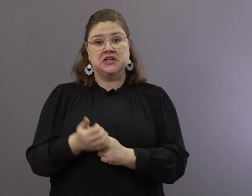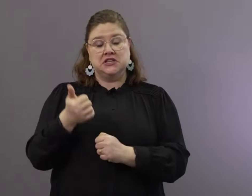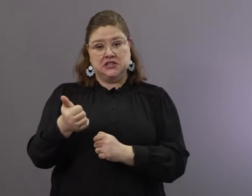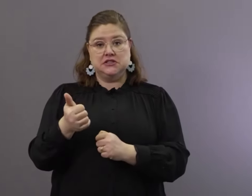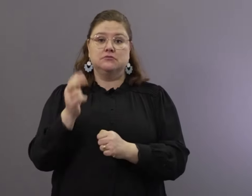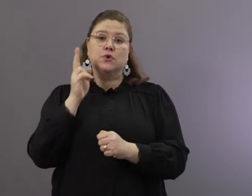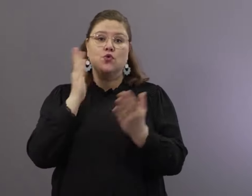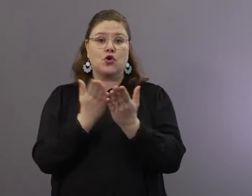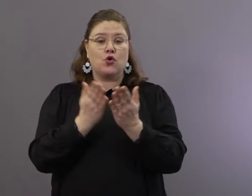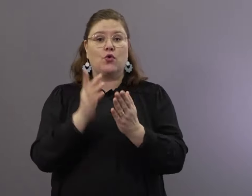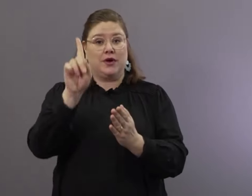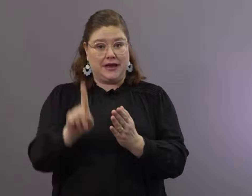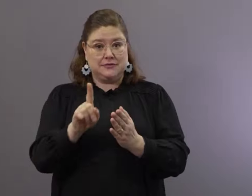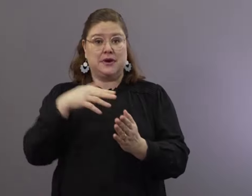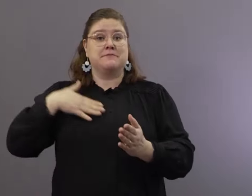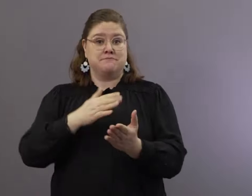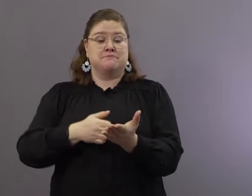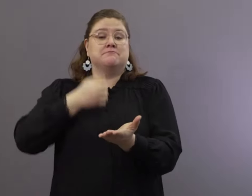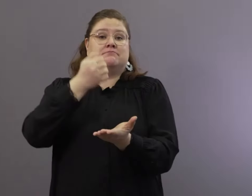kuurojen koulun Porvooseen vuonna